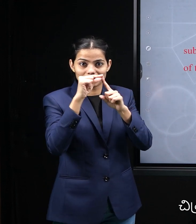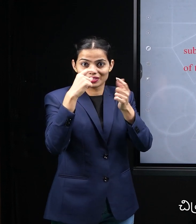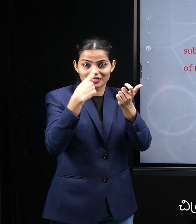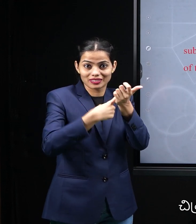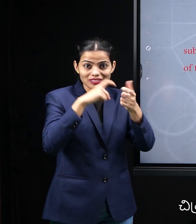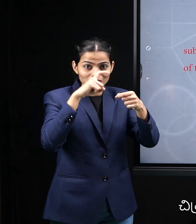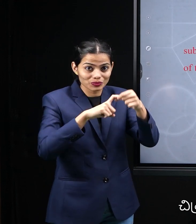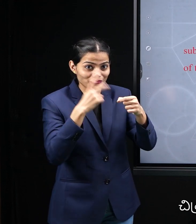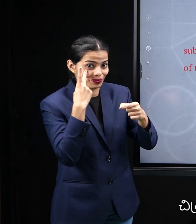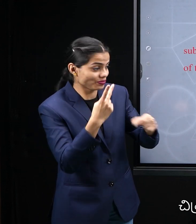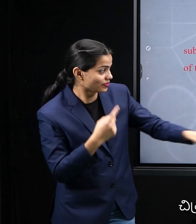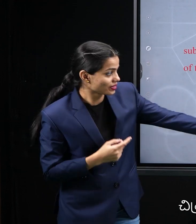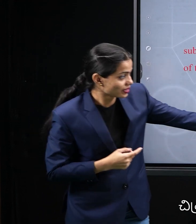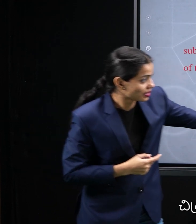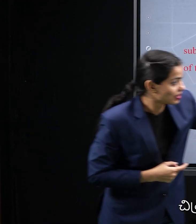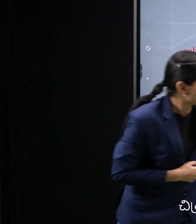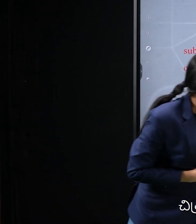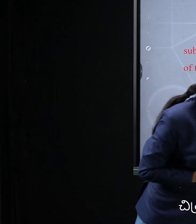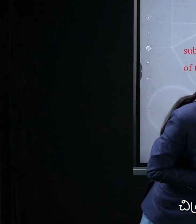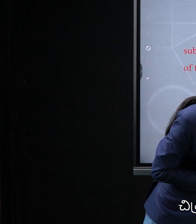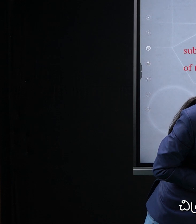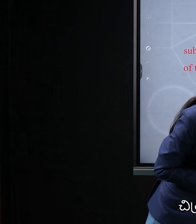2 యాంగిల్ PRQ.